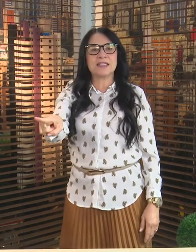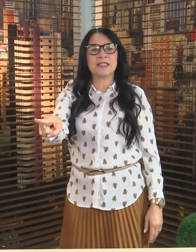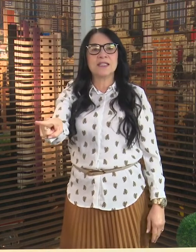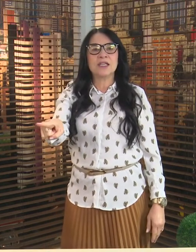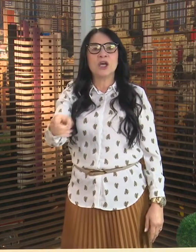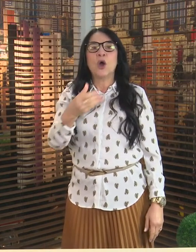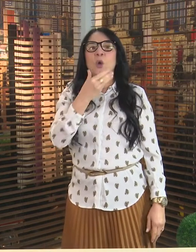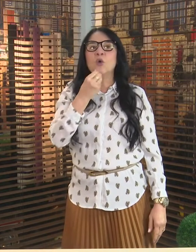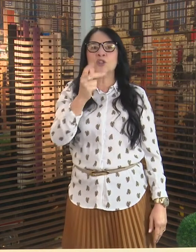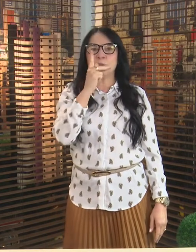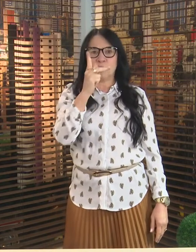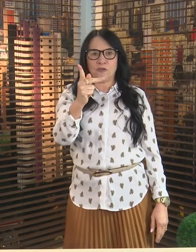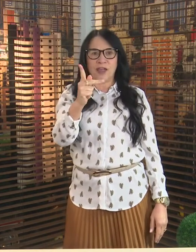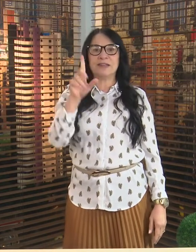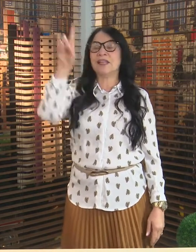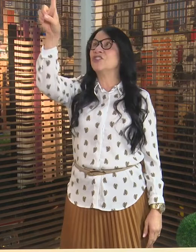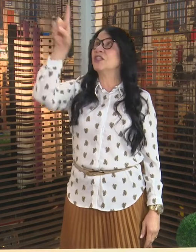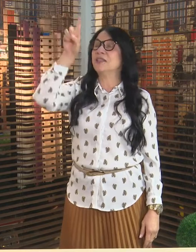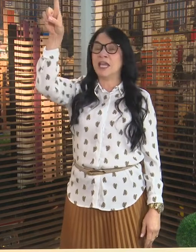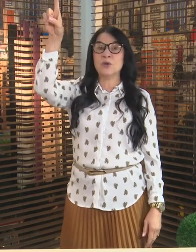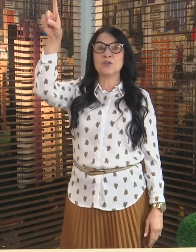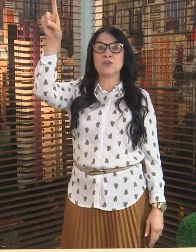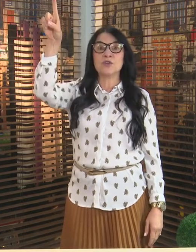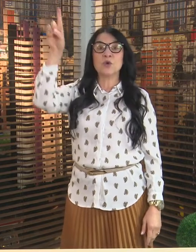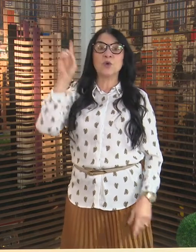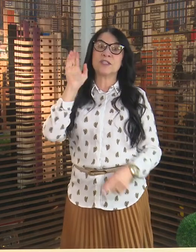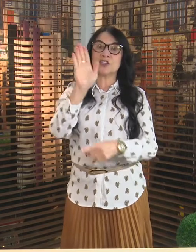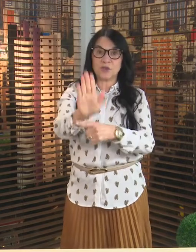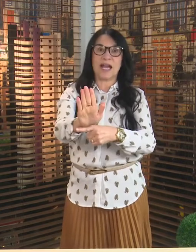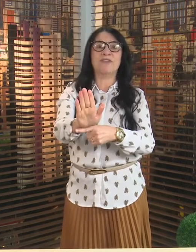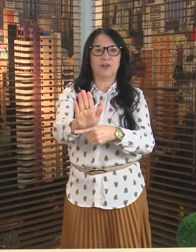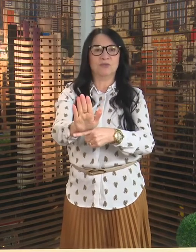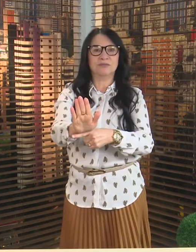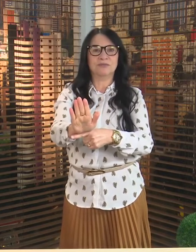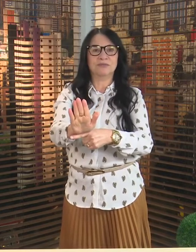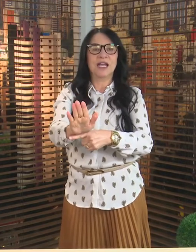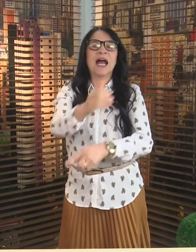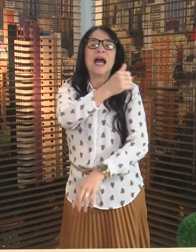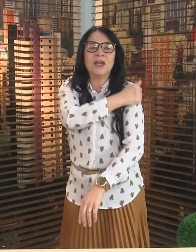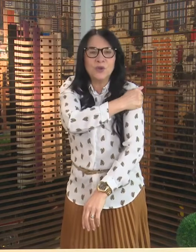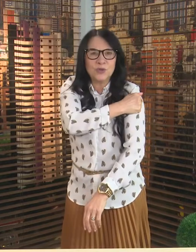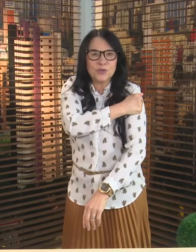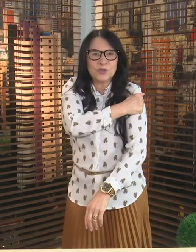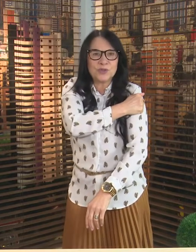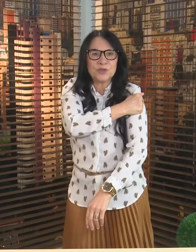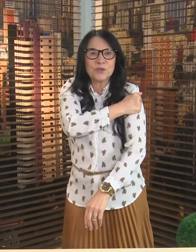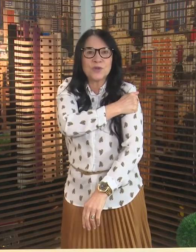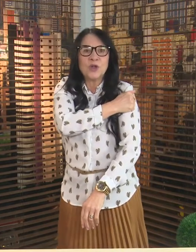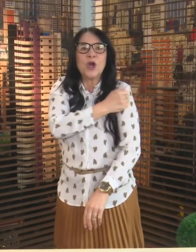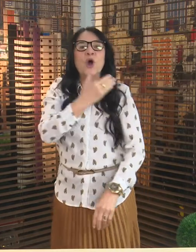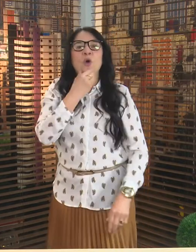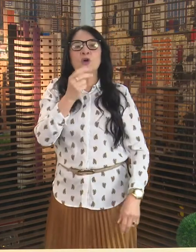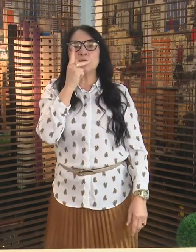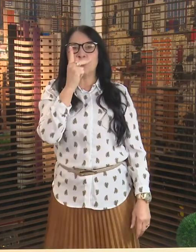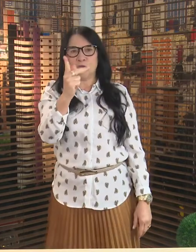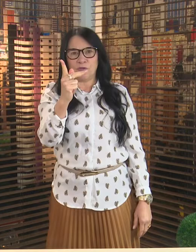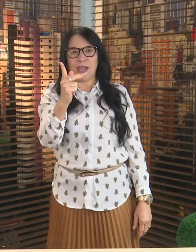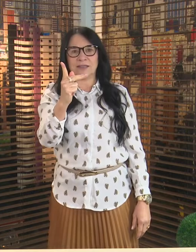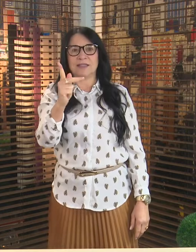eles, os profetas de Deus os ajudavam. Alunos, os